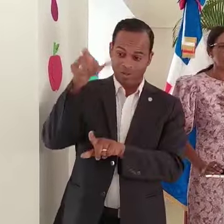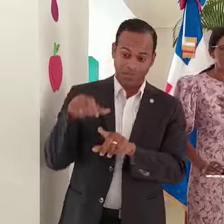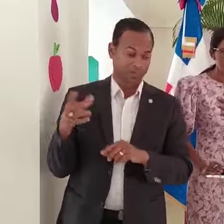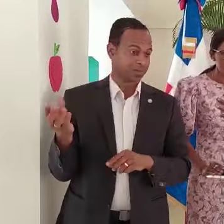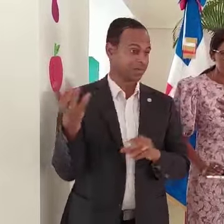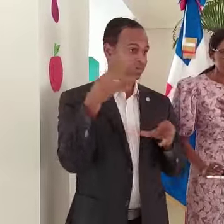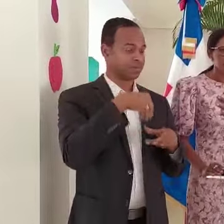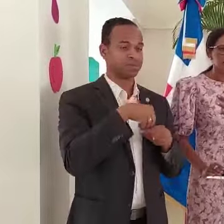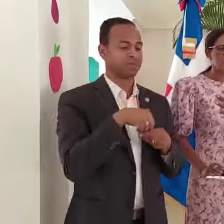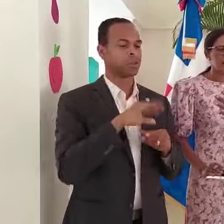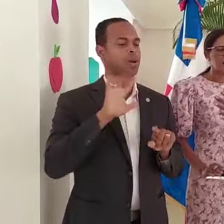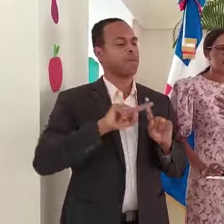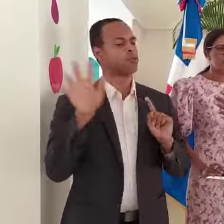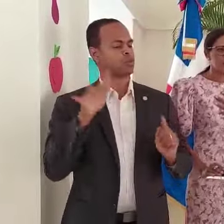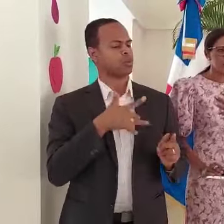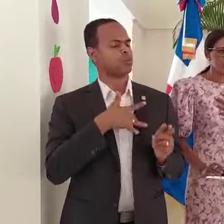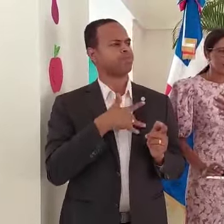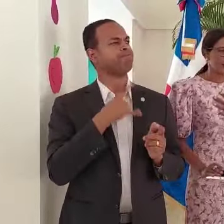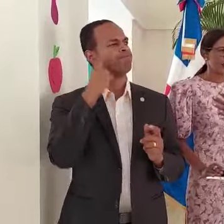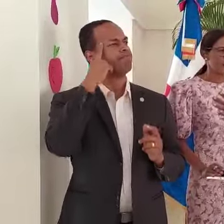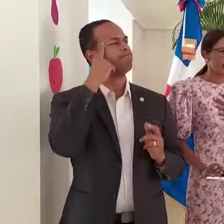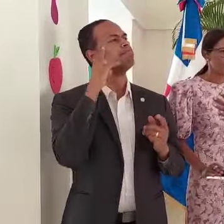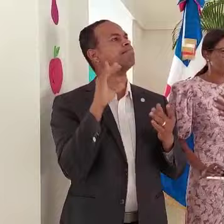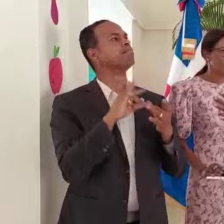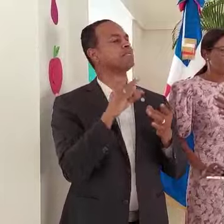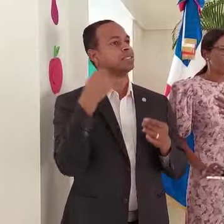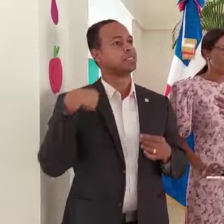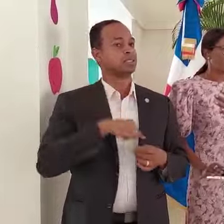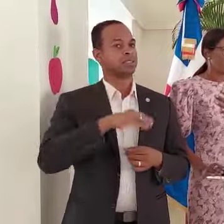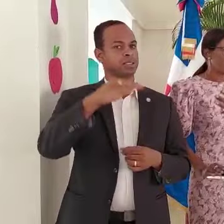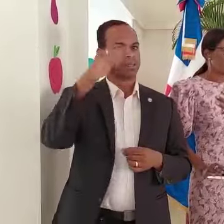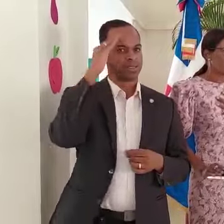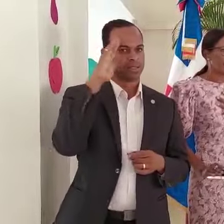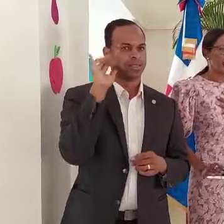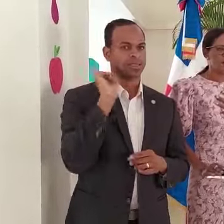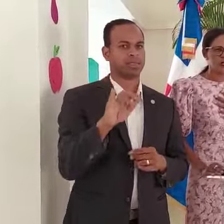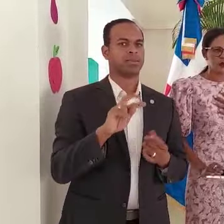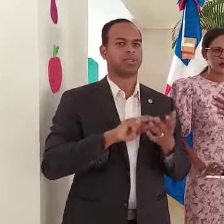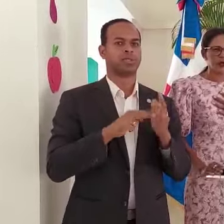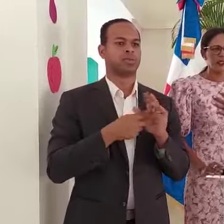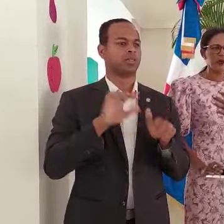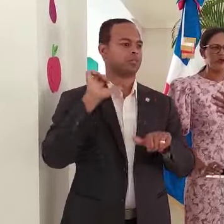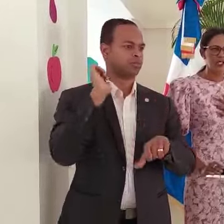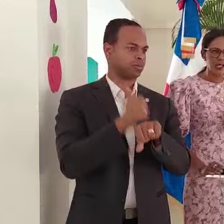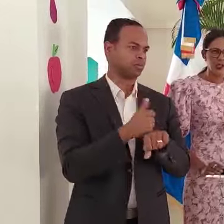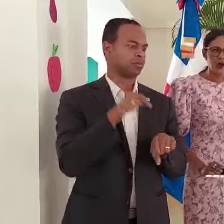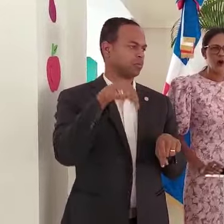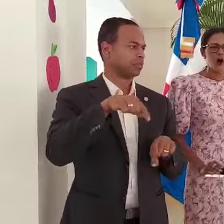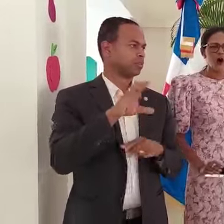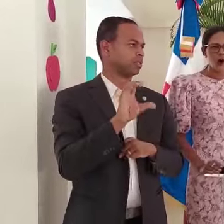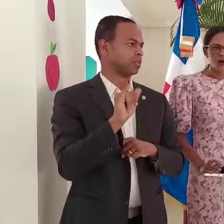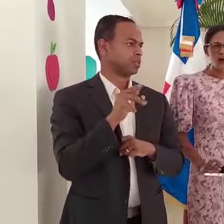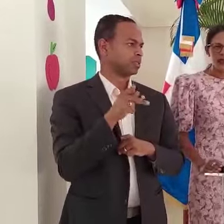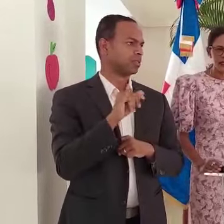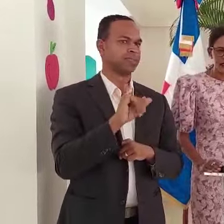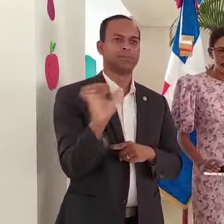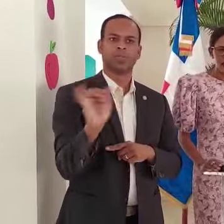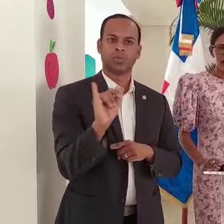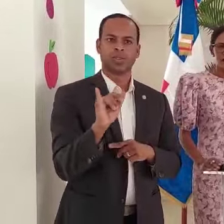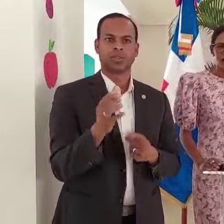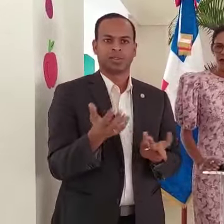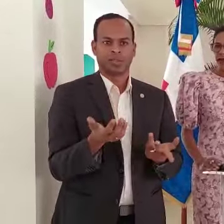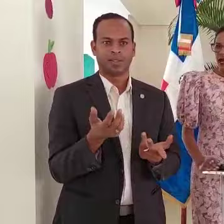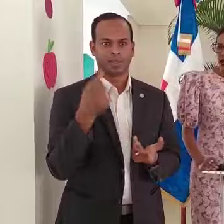sus corazones, sabiendo nosotros de antemano lo que significa la apertura de un centro como